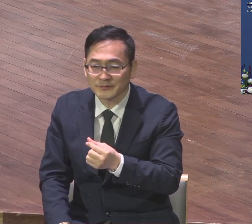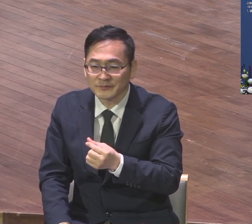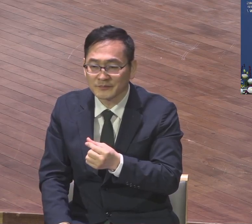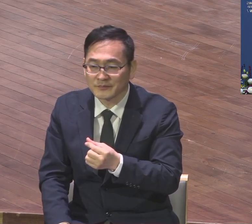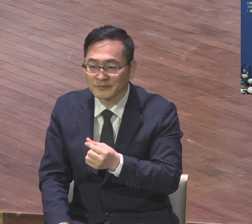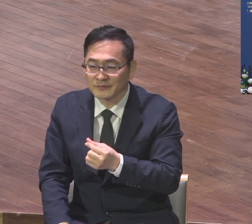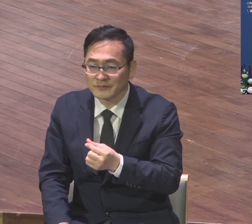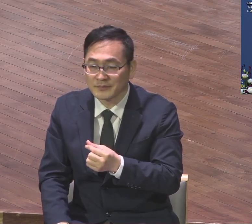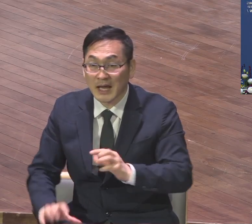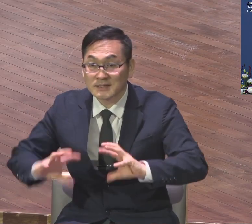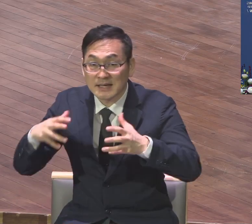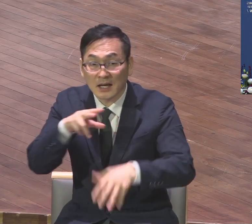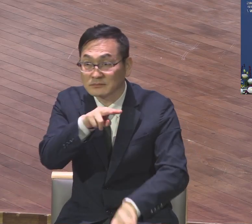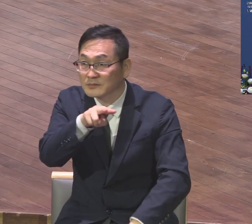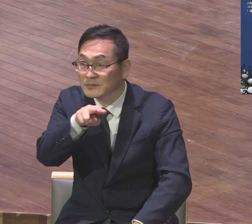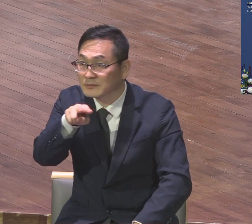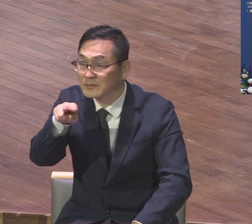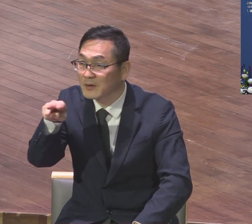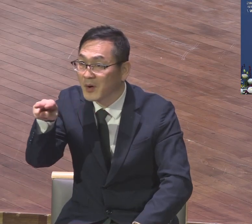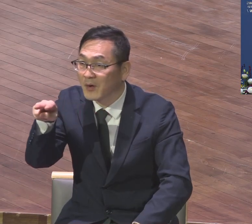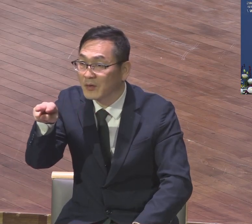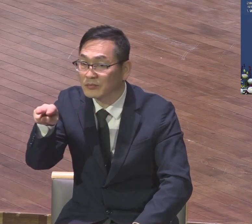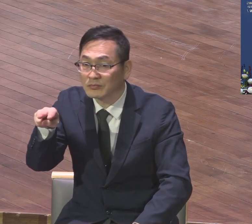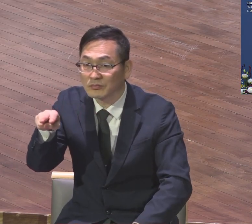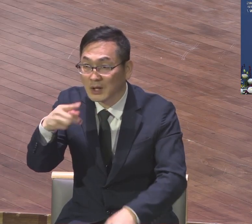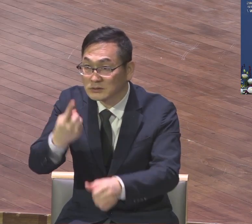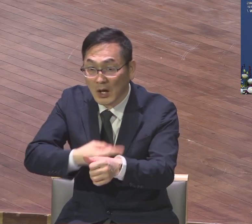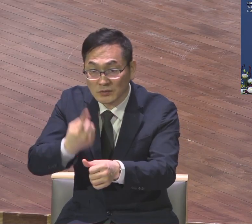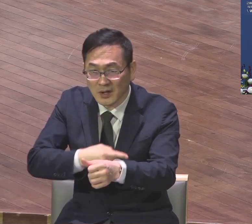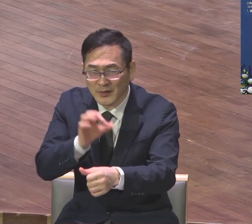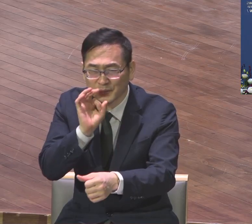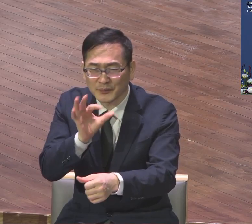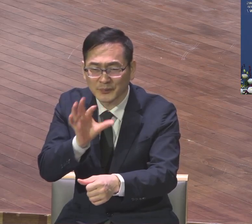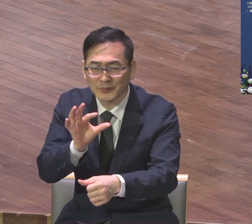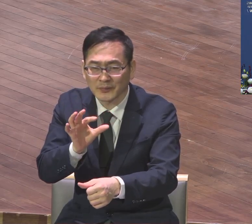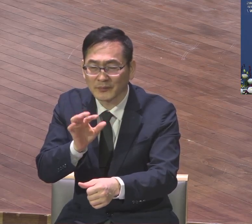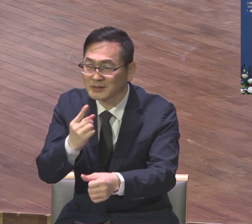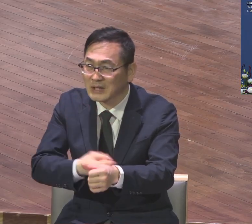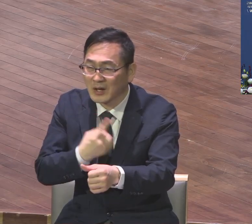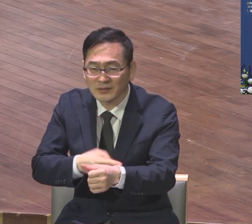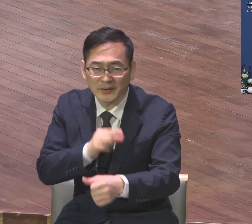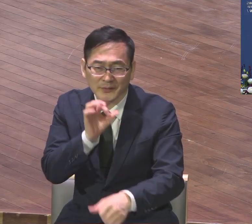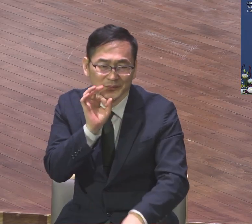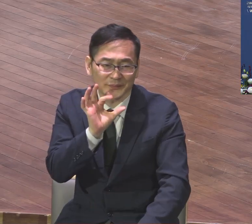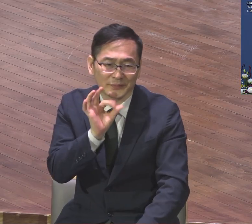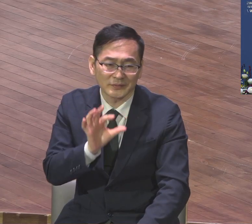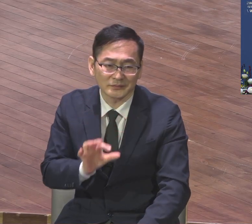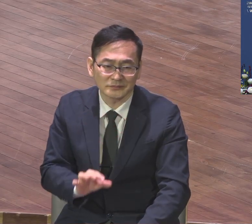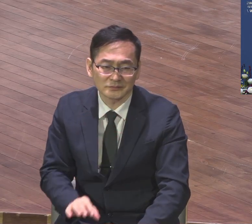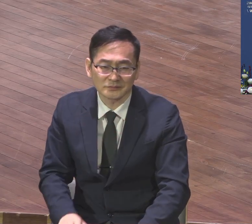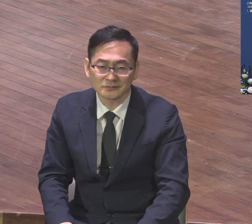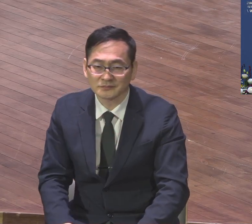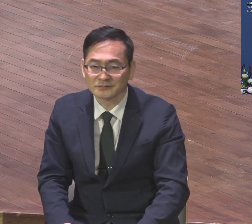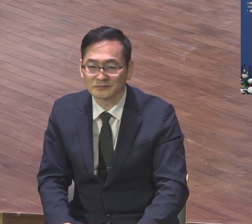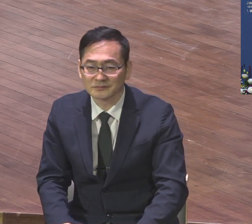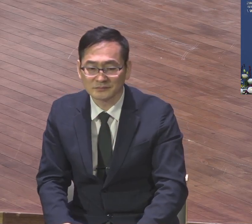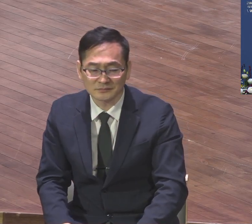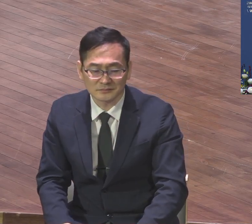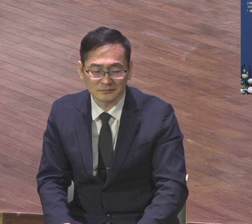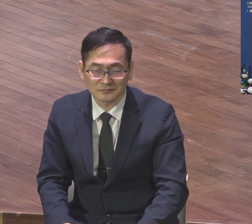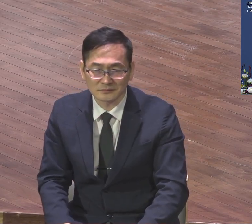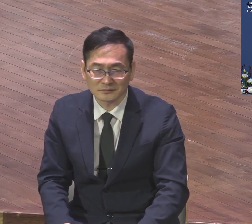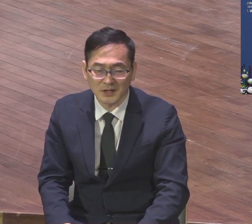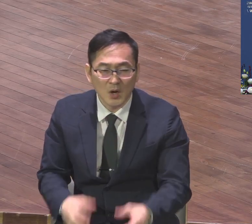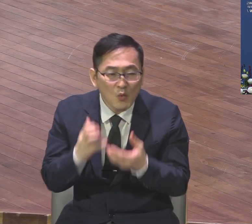신기하지 않아요? 하나님께서 하신 그 작품, 이것도 우연히 원숭이가 진화돼 가지고